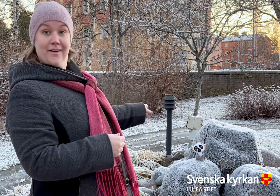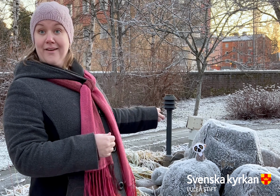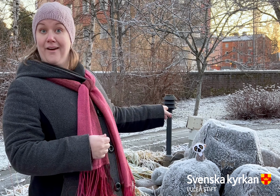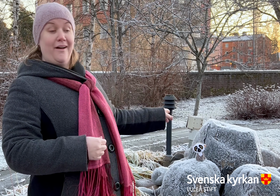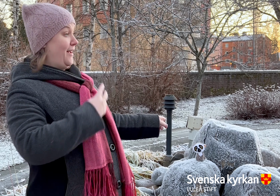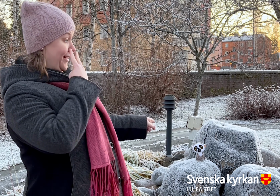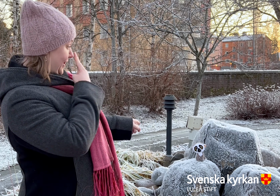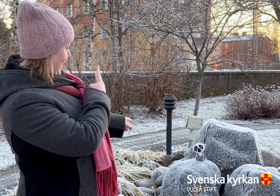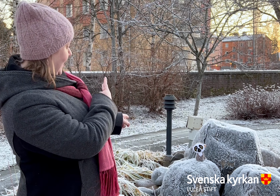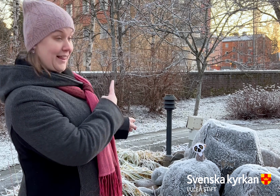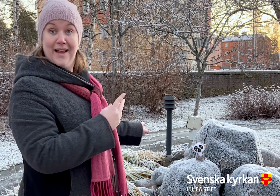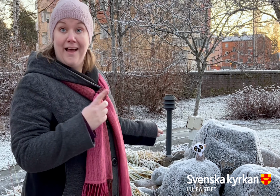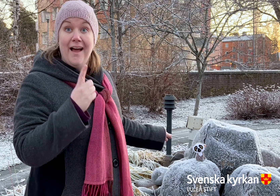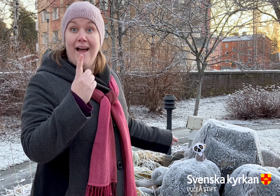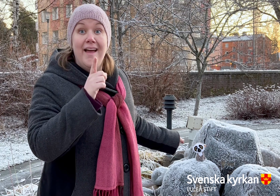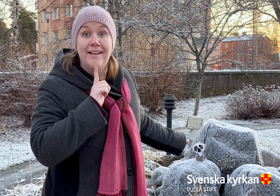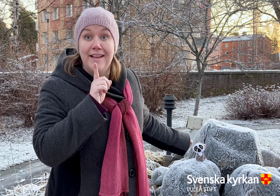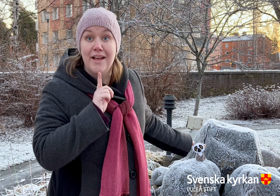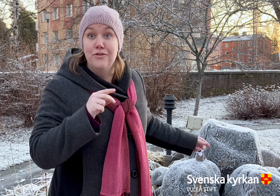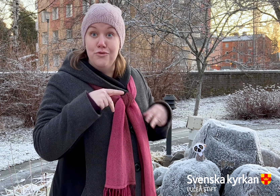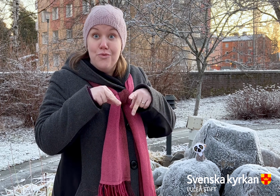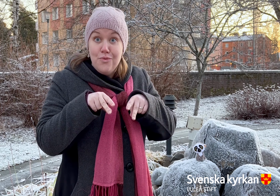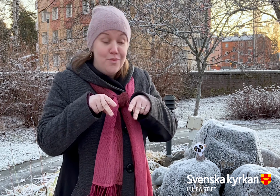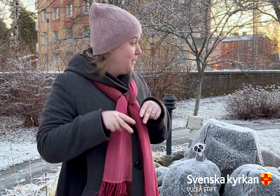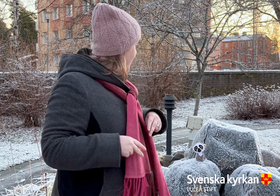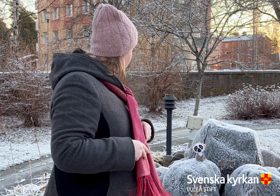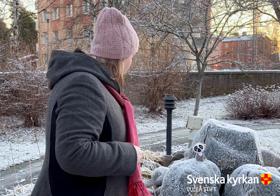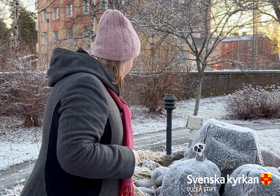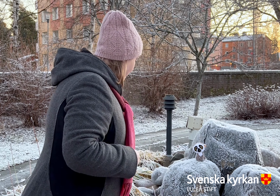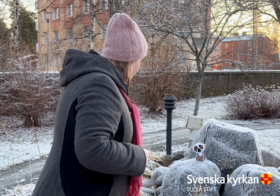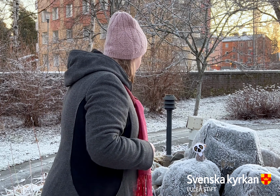Oj, ja, men titta! Ett litet djur.